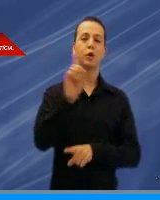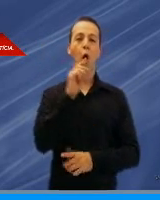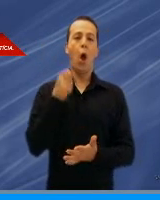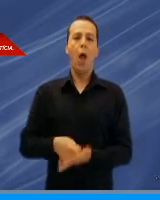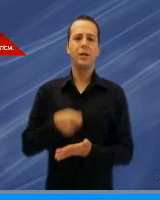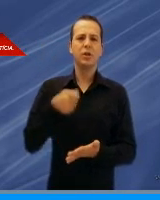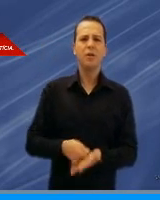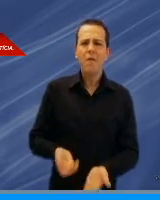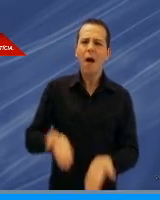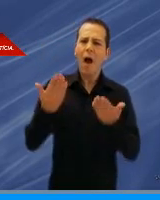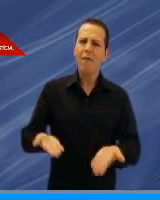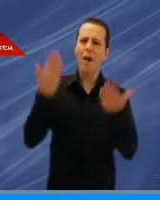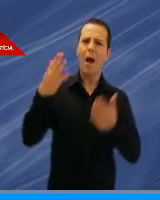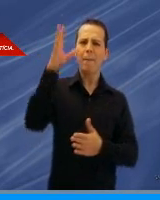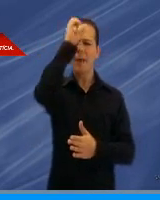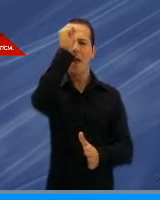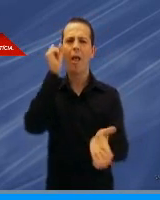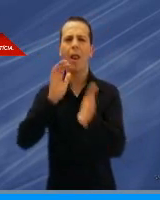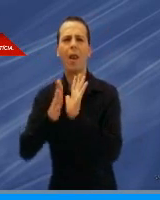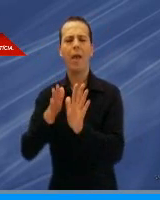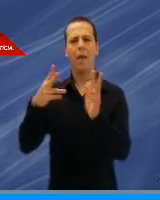exigir que as pessoas